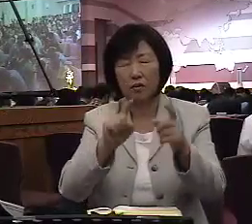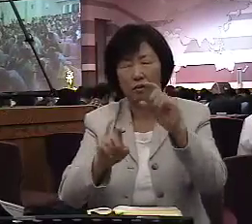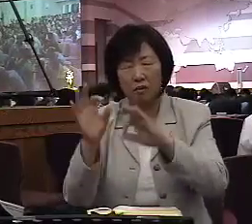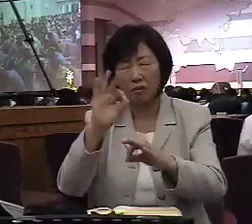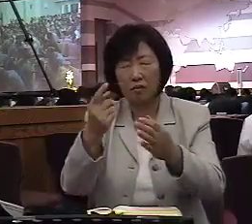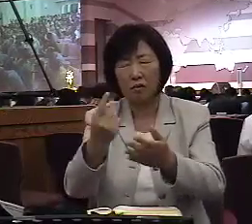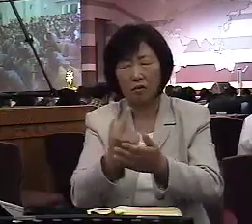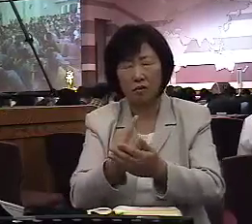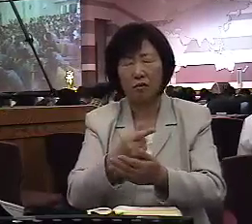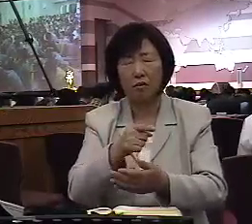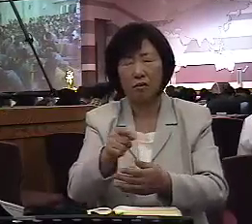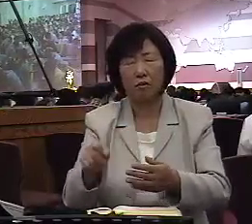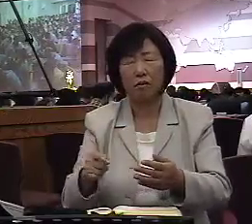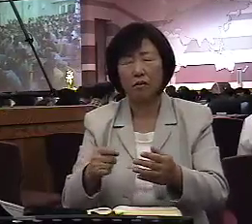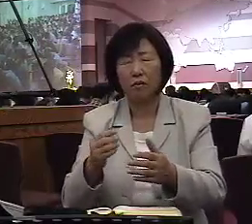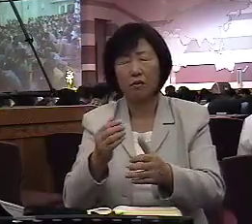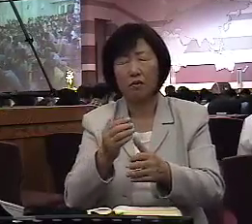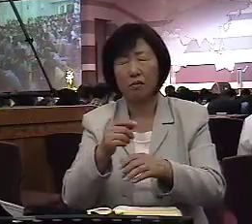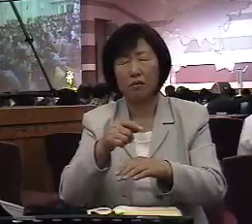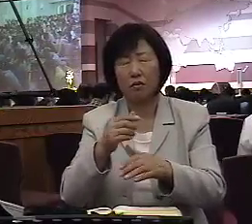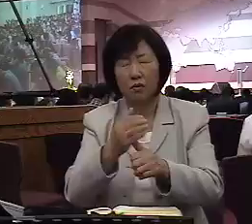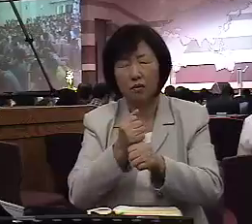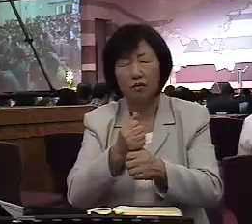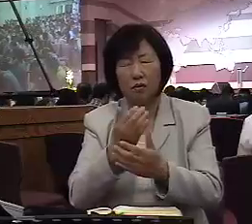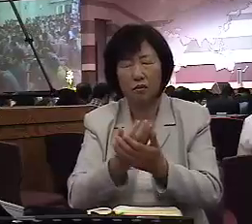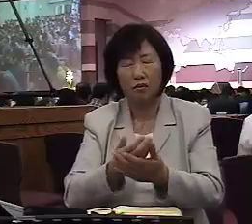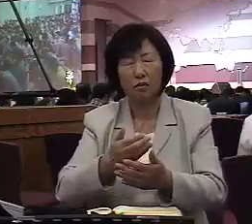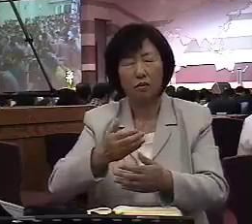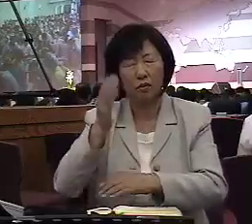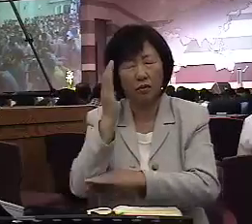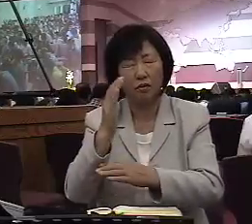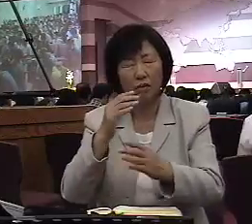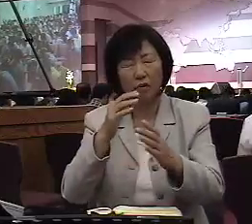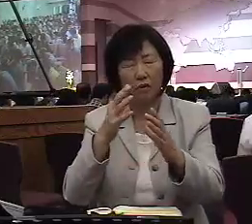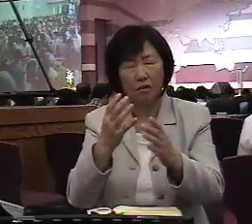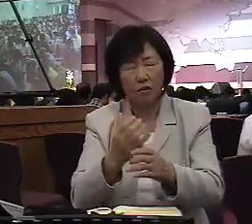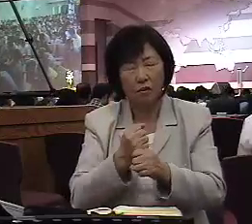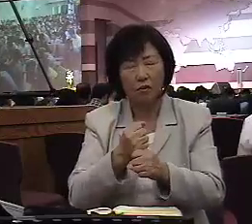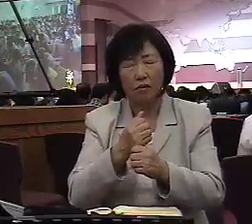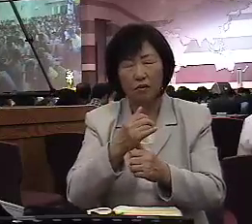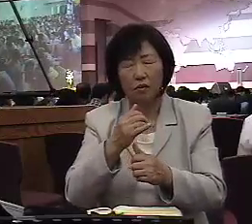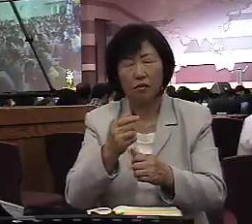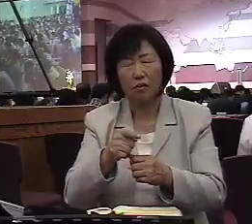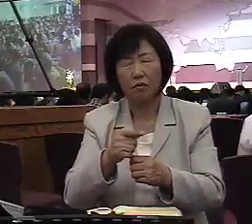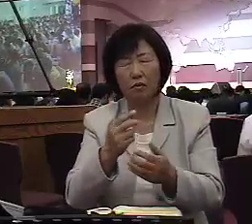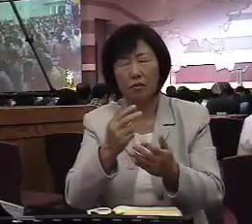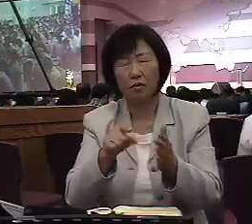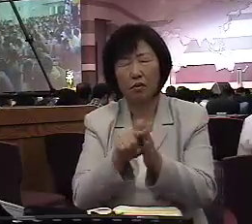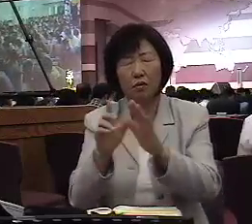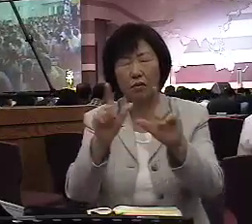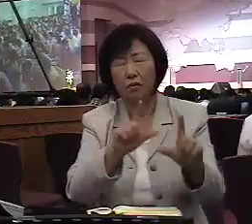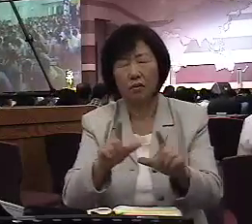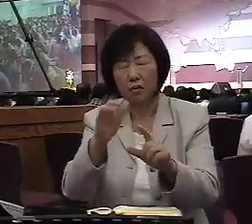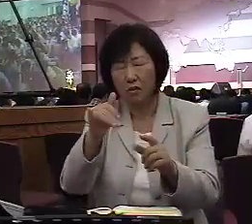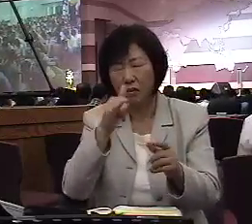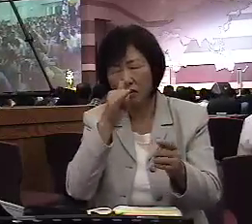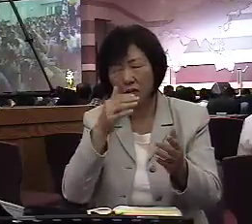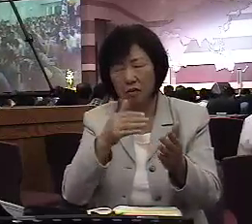붙잡아 주시옵소서. 마음을 엽니다. 아버지 마음을 엽니다. 아버지 하나님, 나의